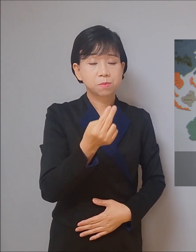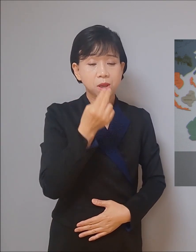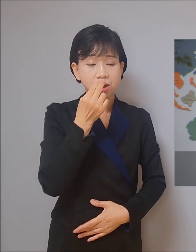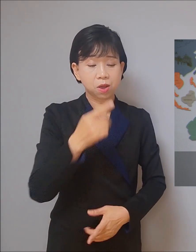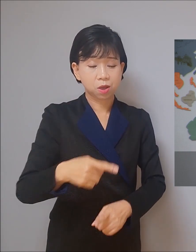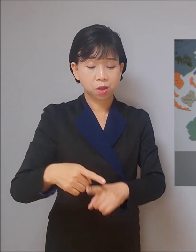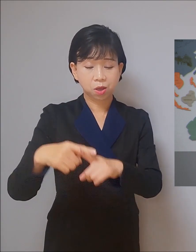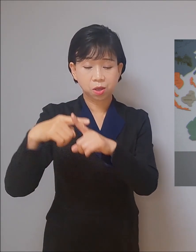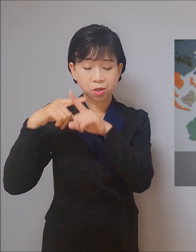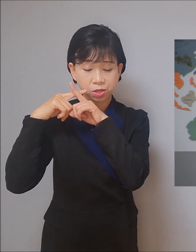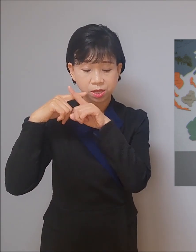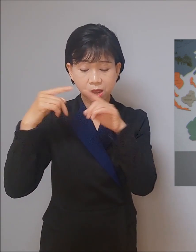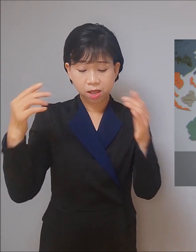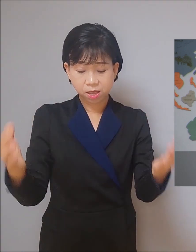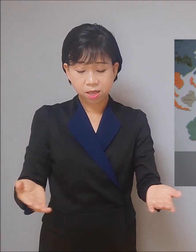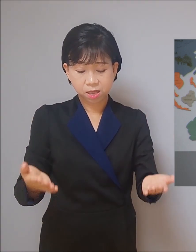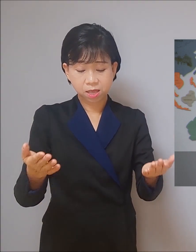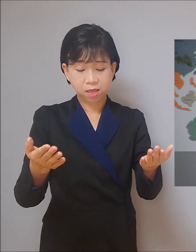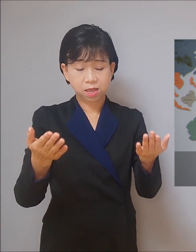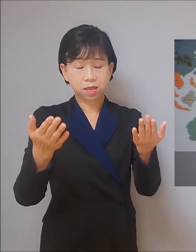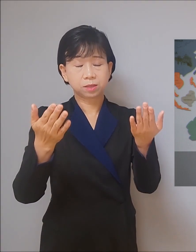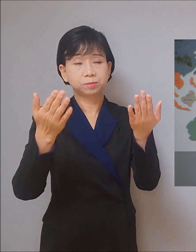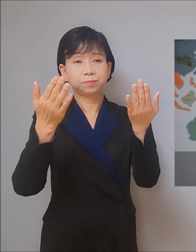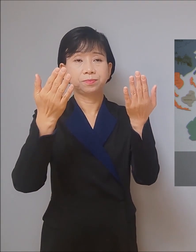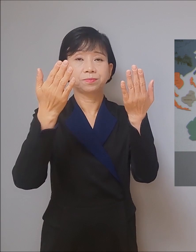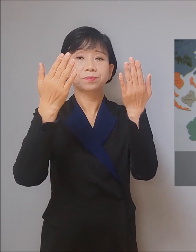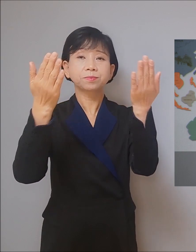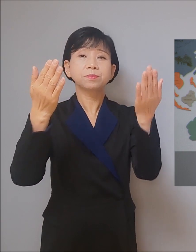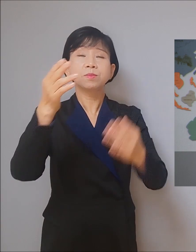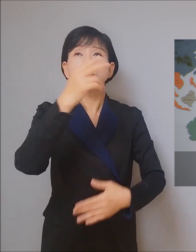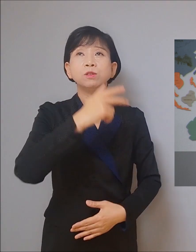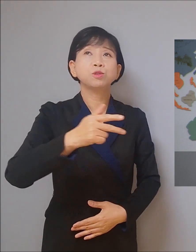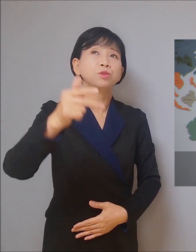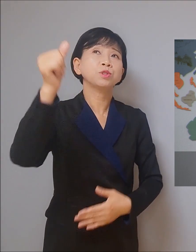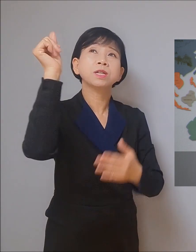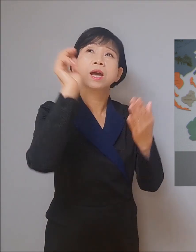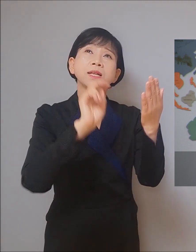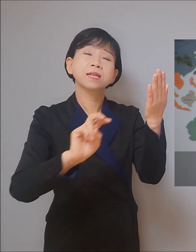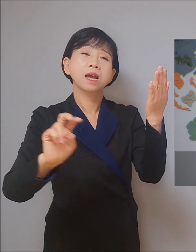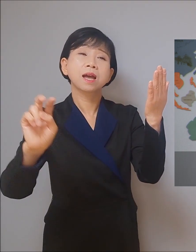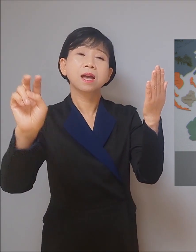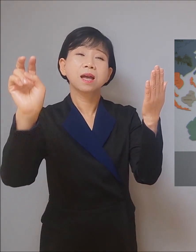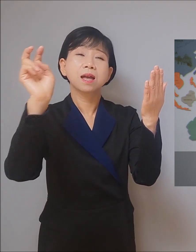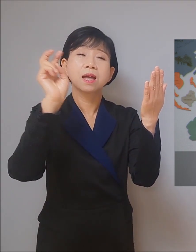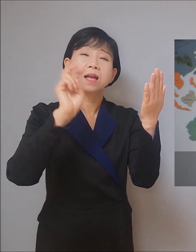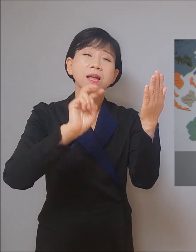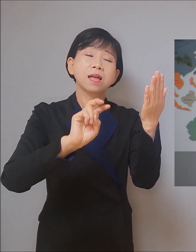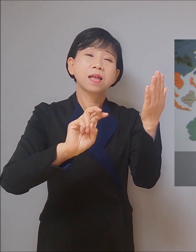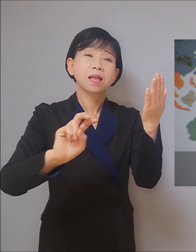우리 한 번 더 찬양하겠습니다. 주 찬양 내 마음 다해 주